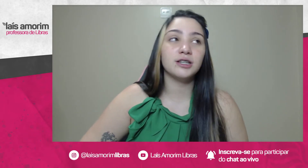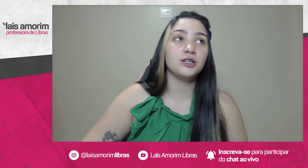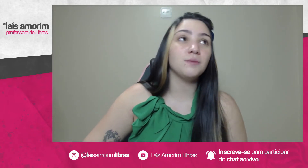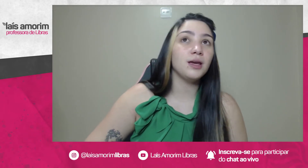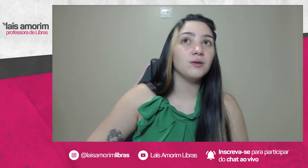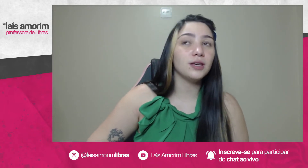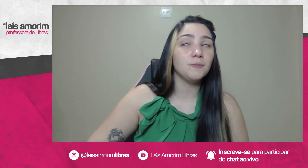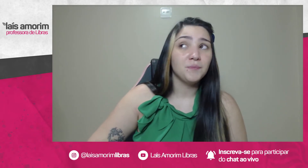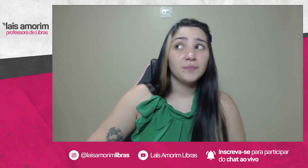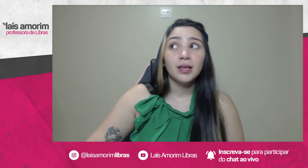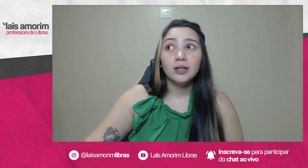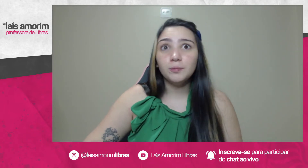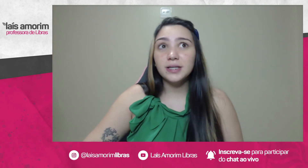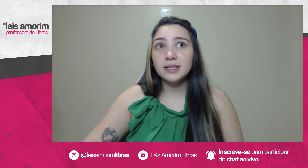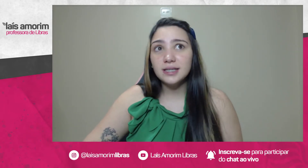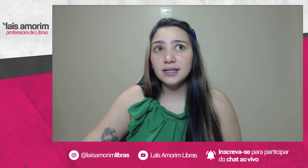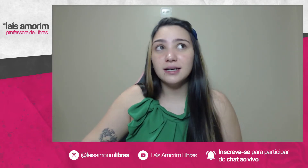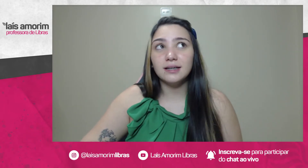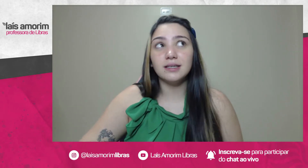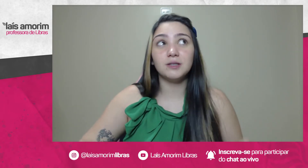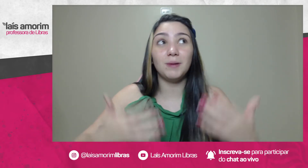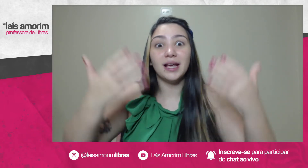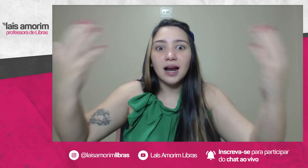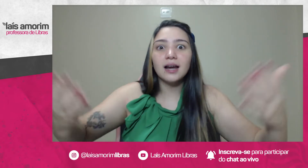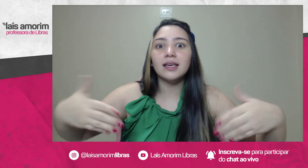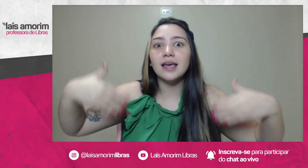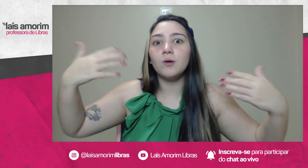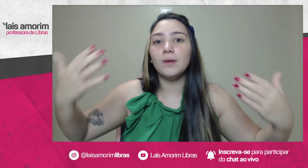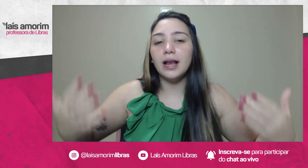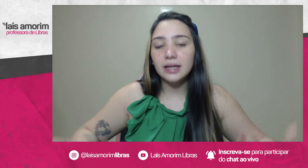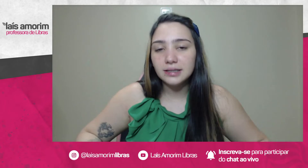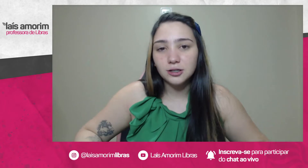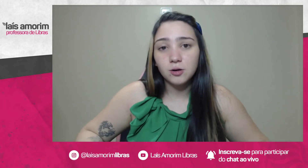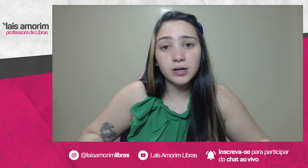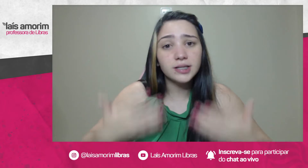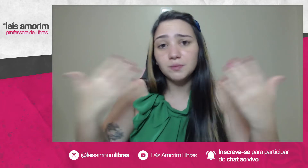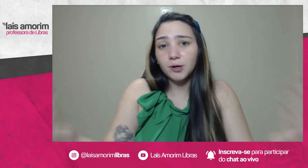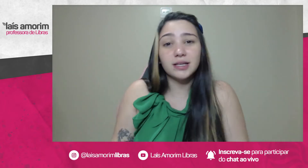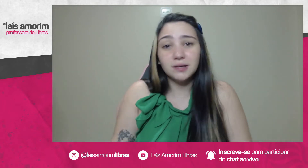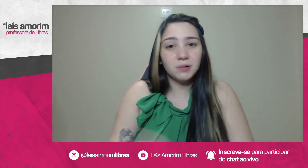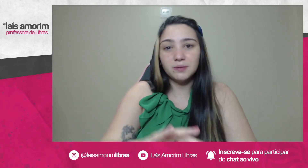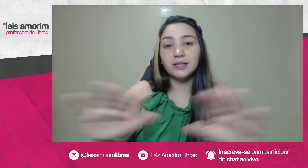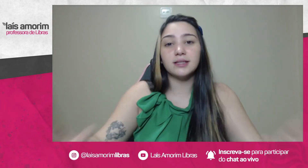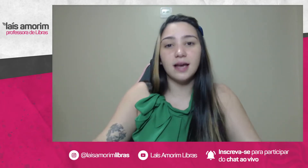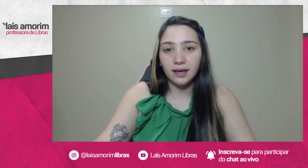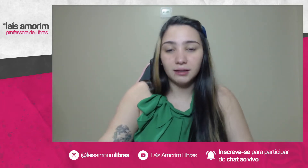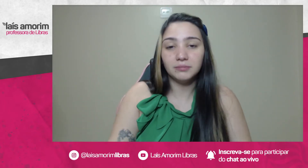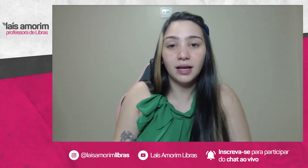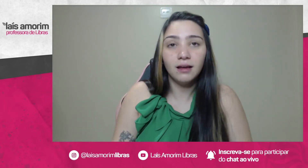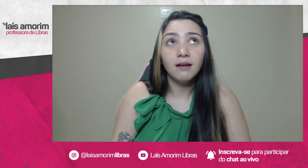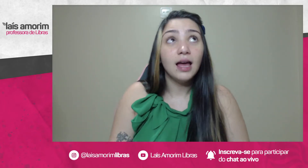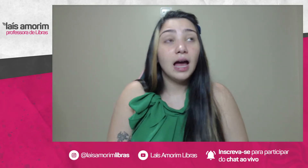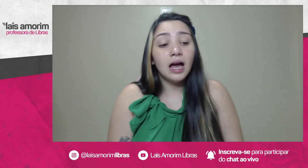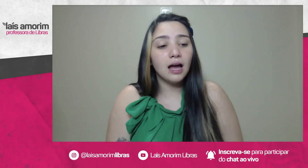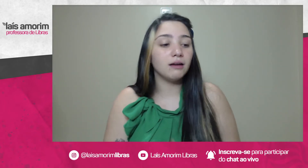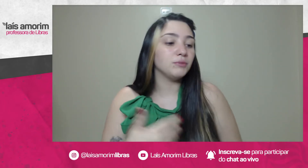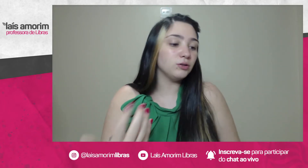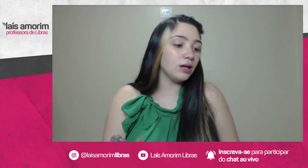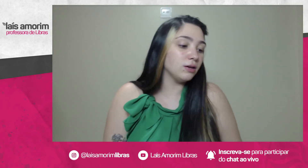meio que não precisa explicar que é uma lista de coisas porque simplesmente sai, né? Ah, eu tenho aqui